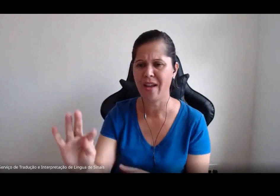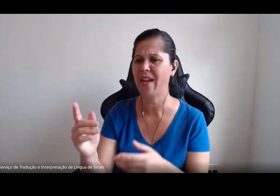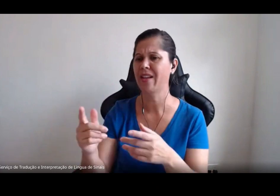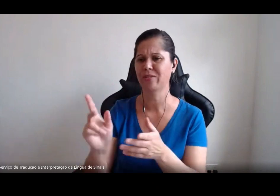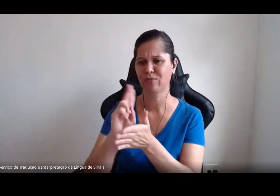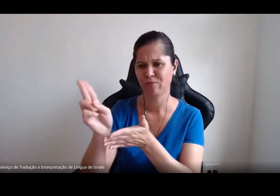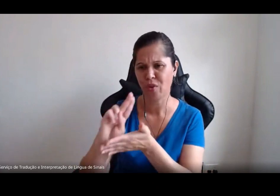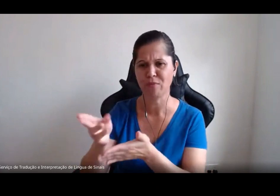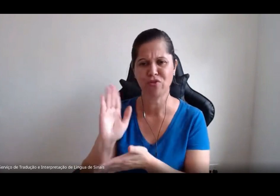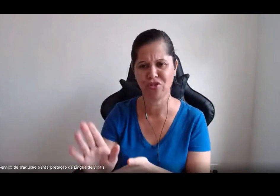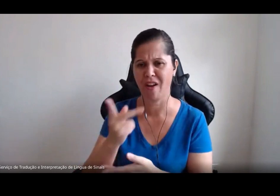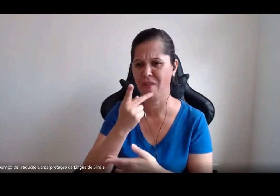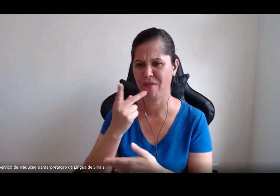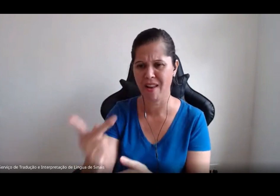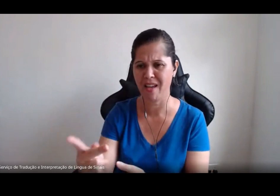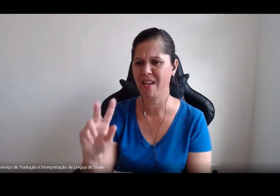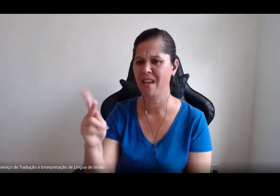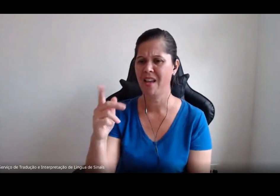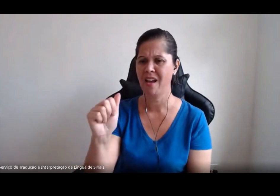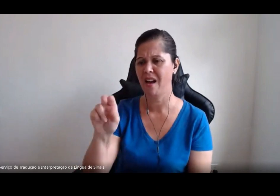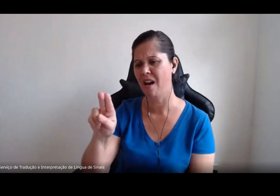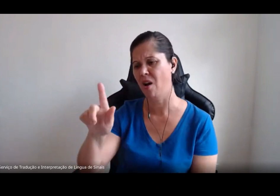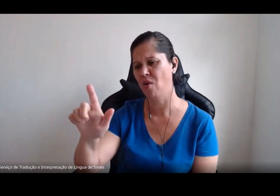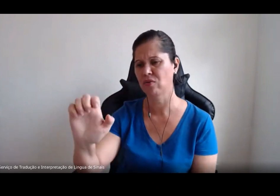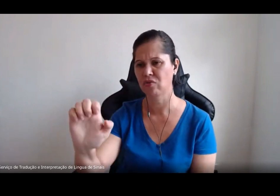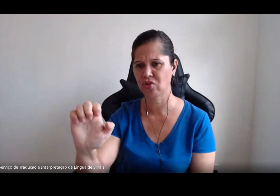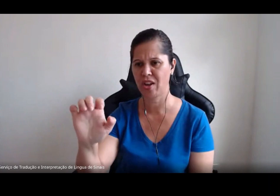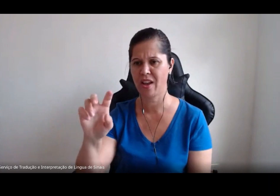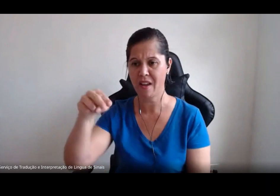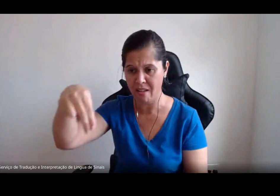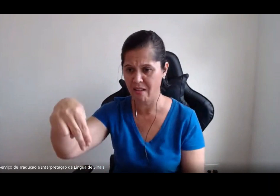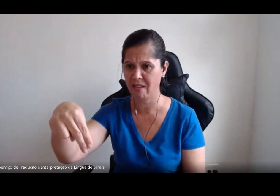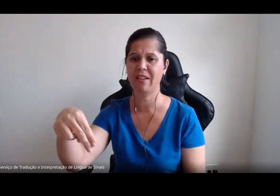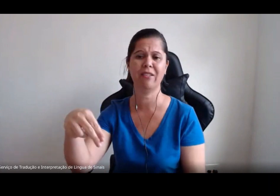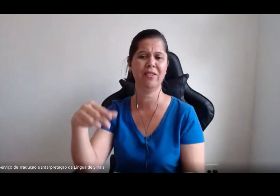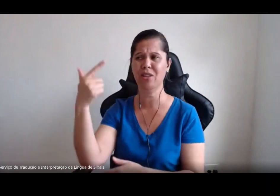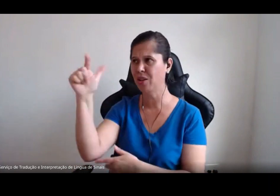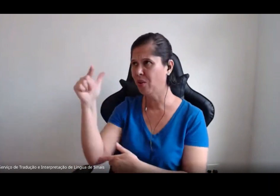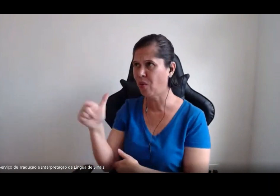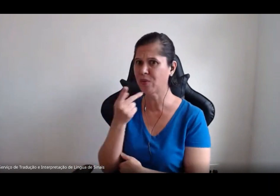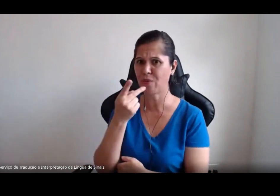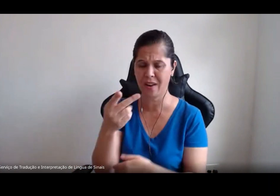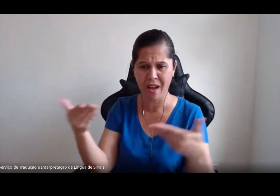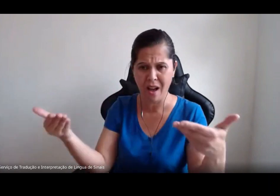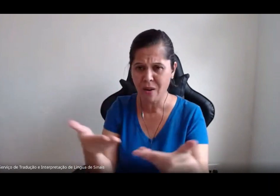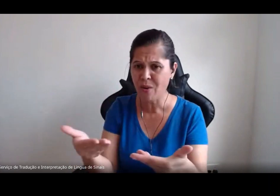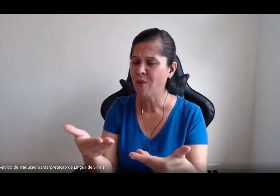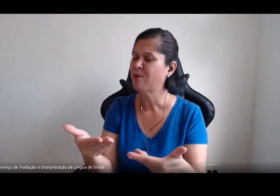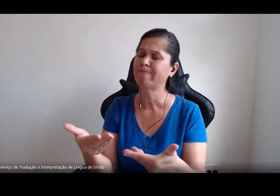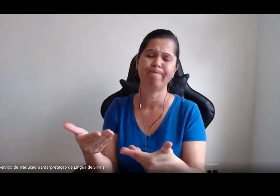Calvé, Spolsky, né? Por quê? Porque a gente recebe as políticas linguísticas, em grande medida no